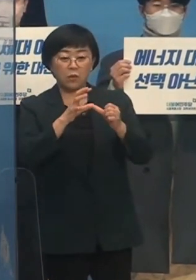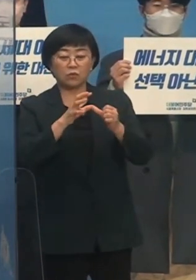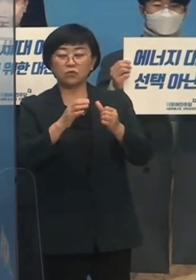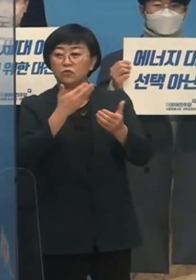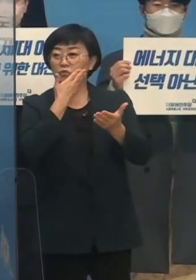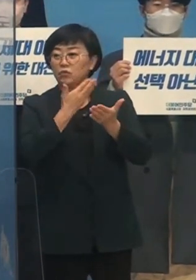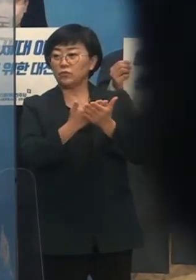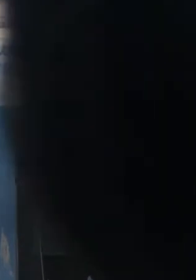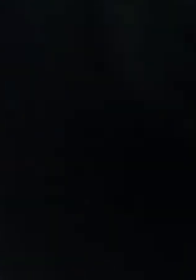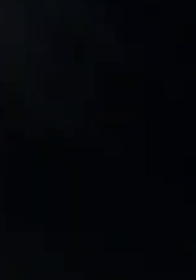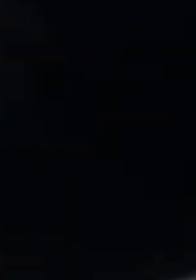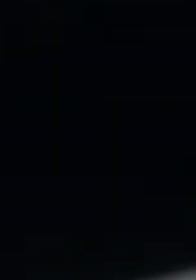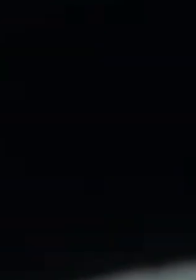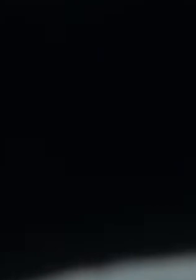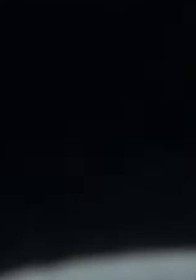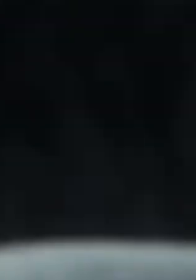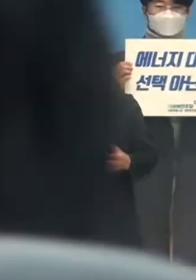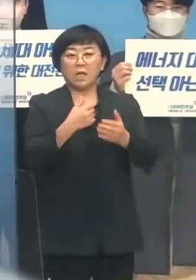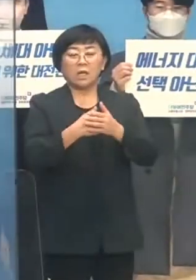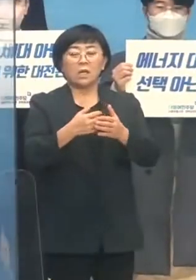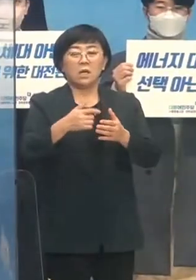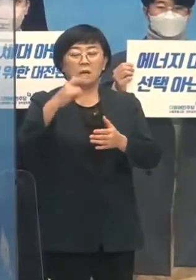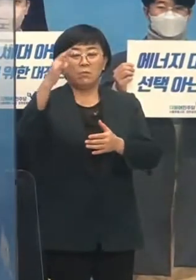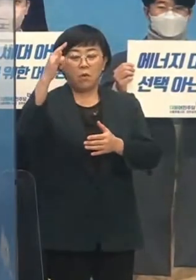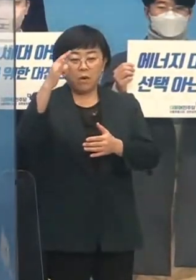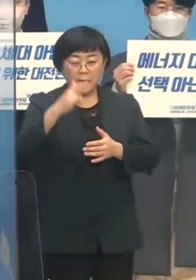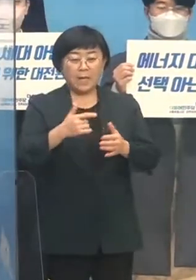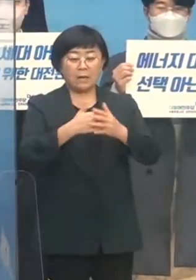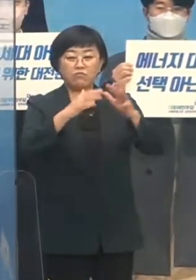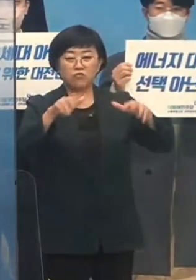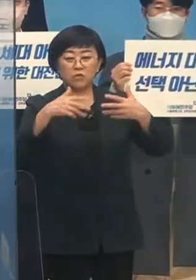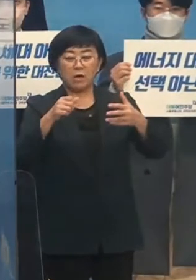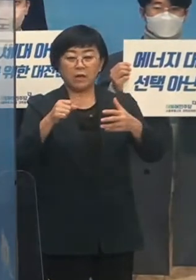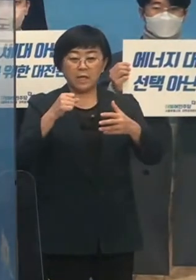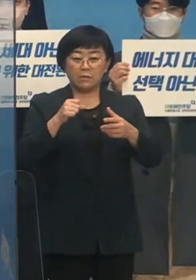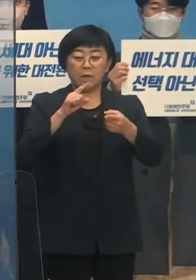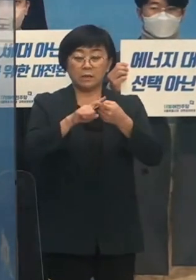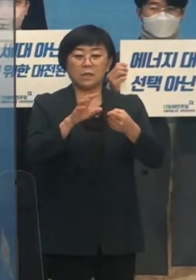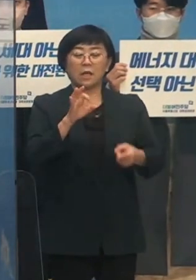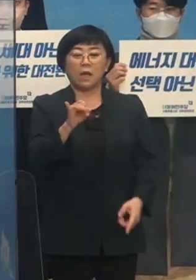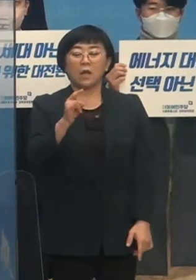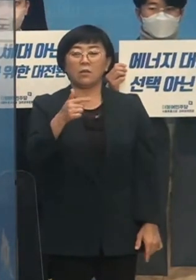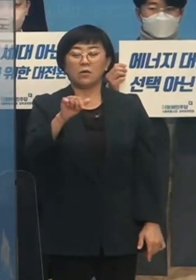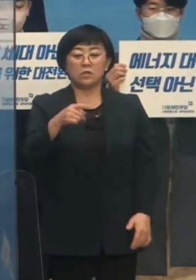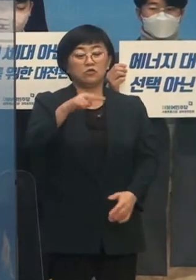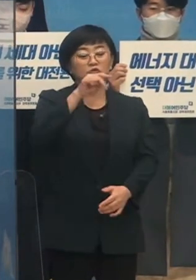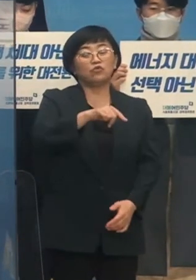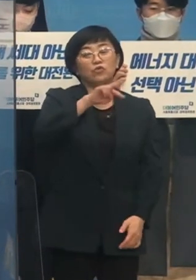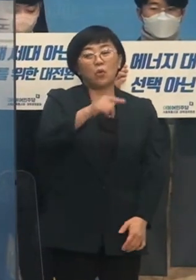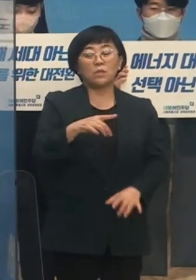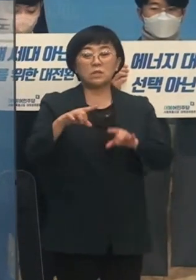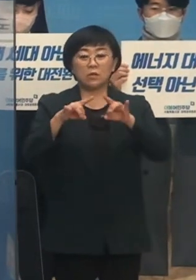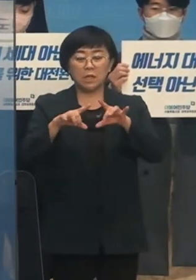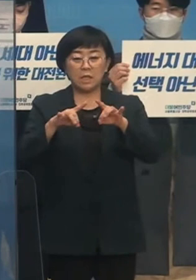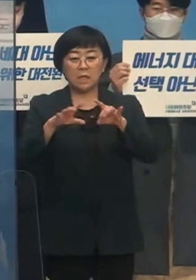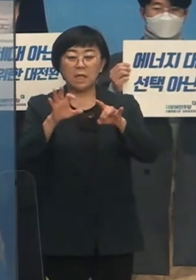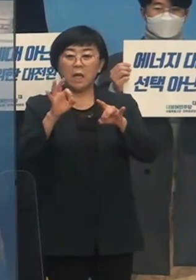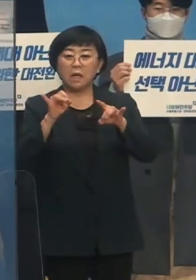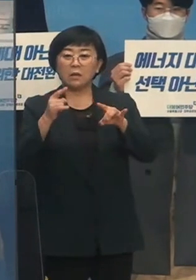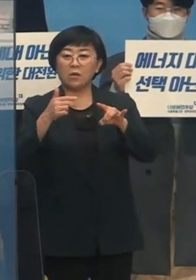중요합니다. 신재생 원료를 통해 수소 에너지도 전기 에너지도 만들어낼 수